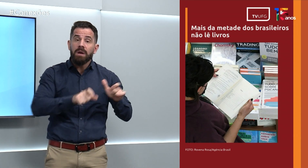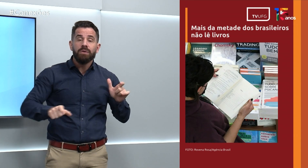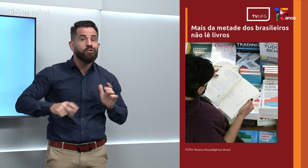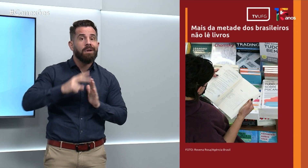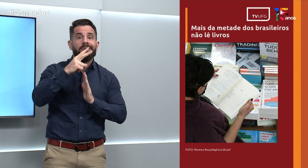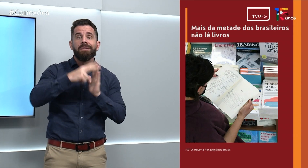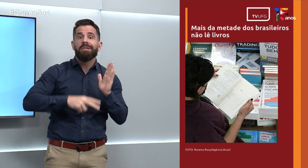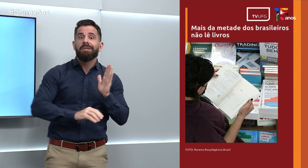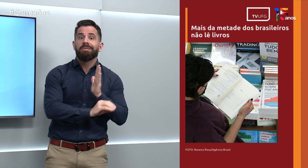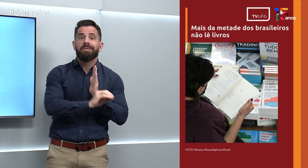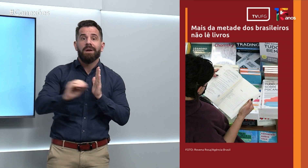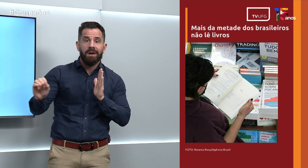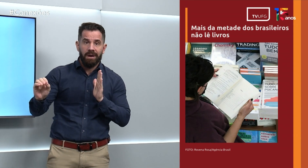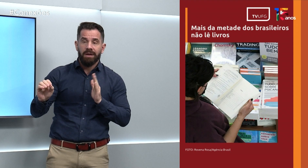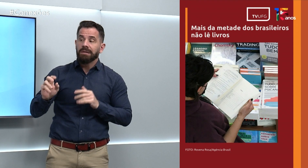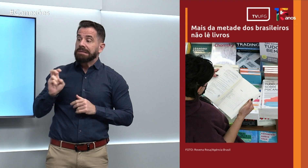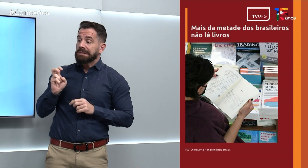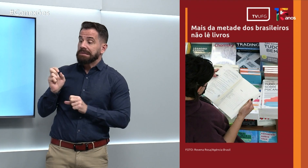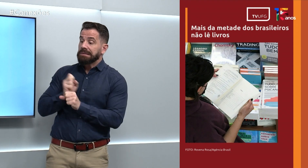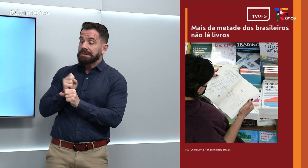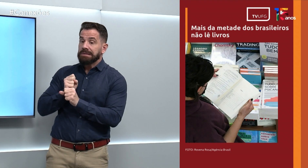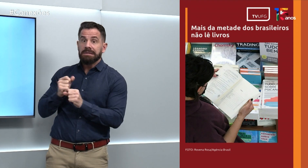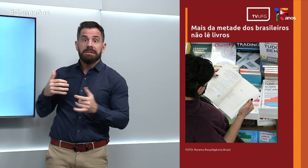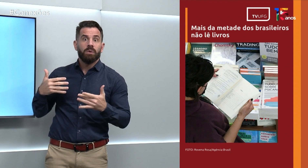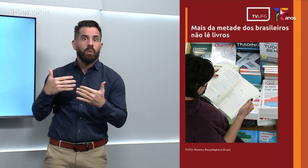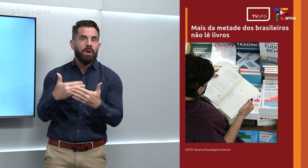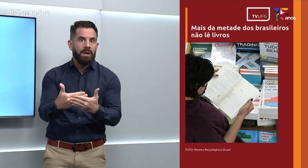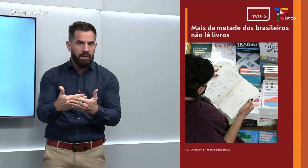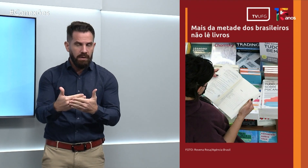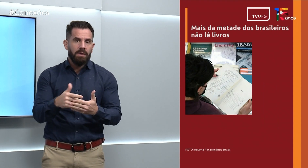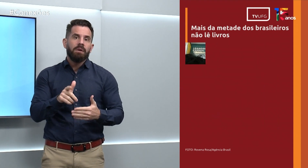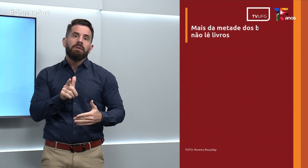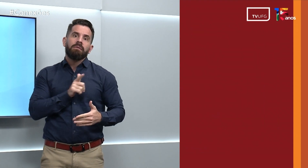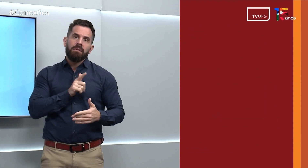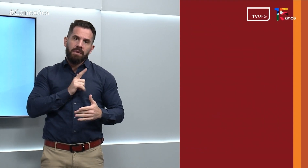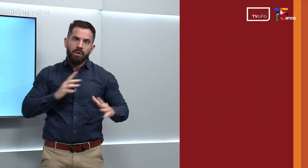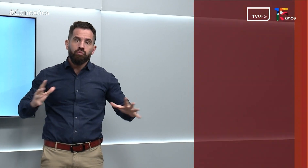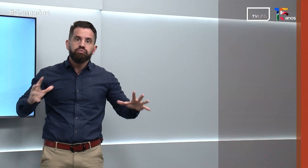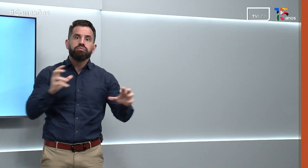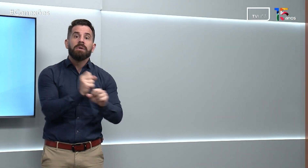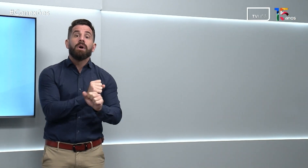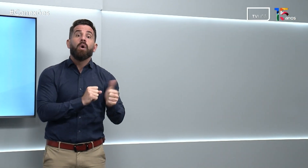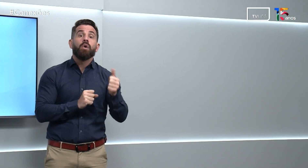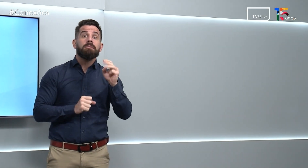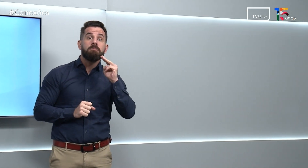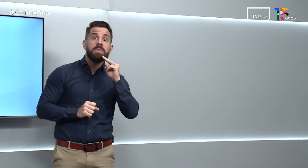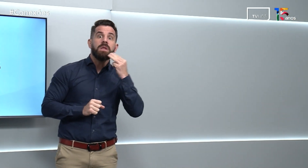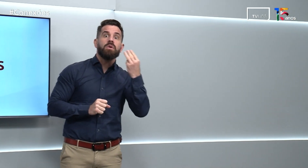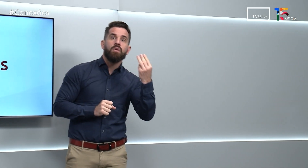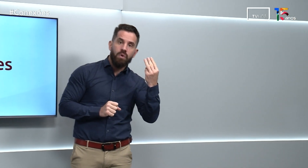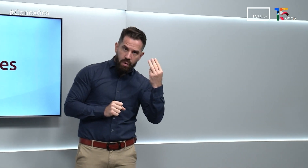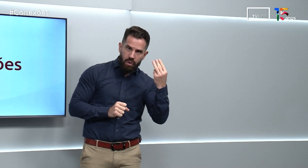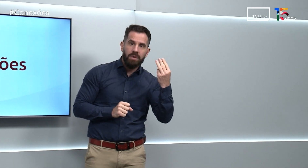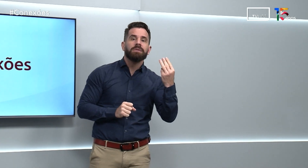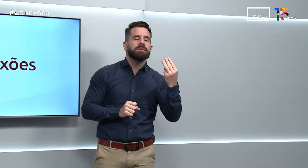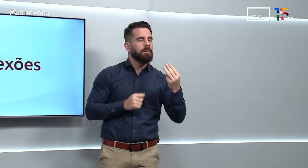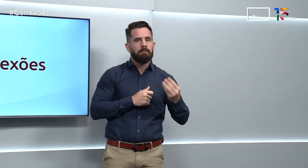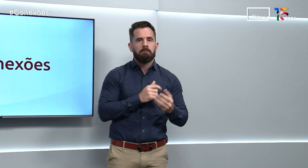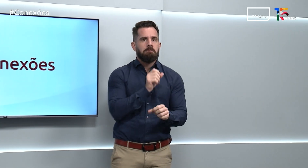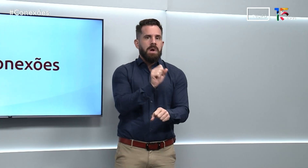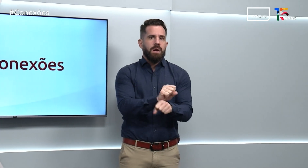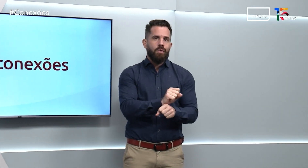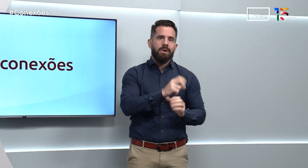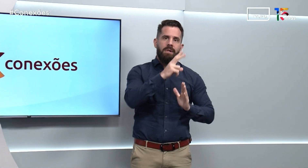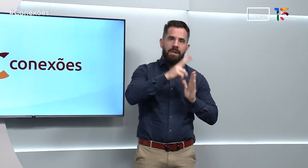5 anos e um total de 11 milhões de pessoas que deixaram de ler desde o ano de 2015.